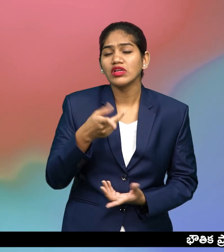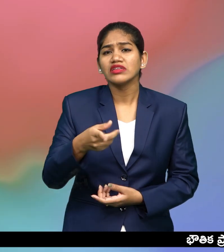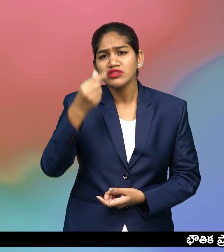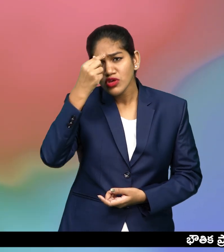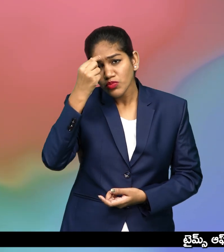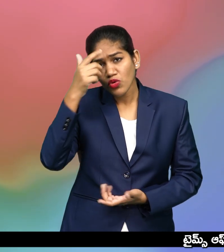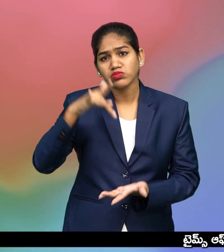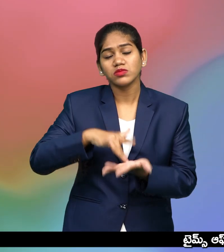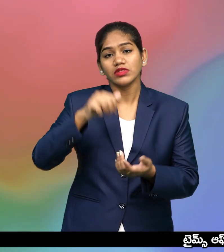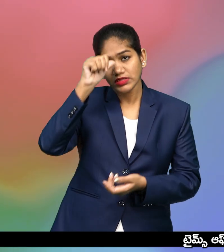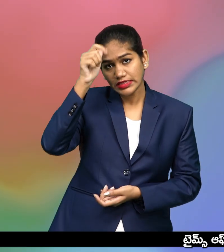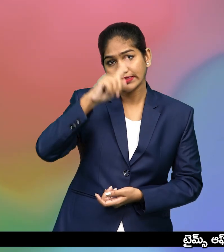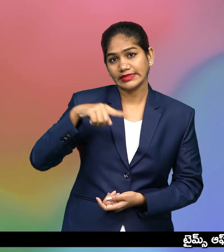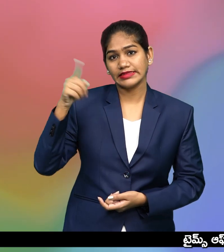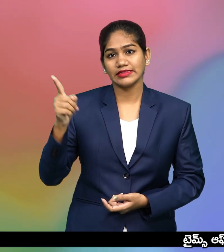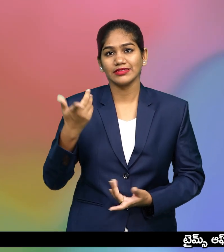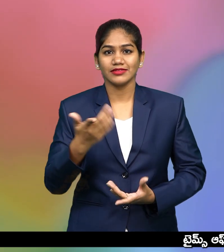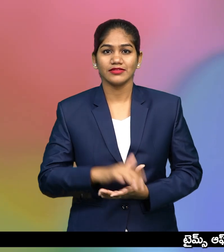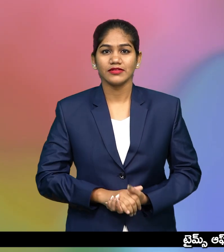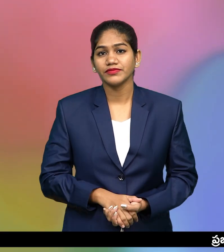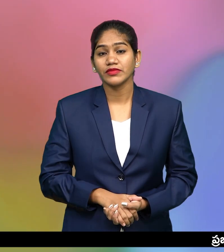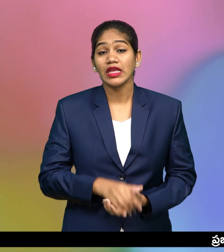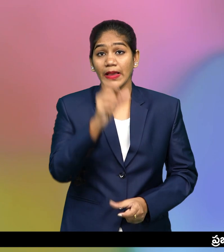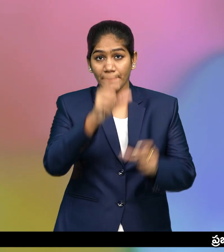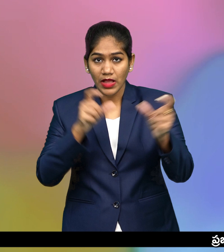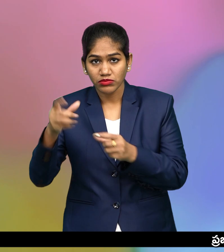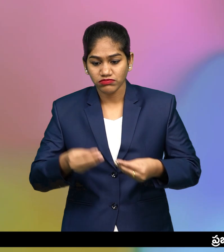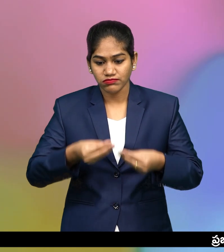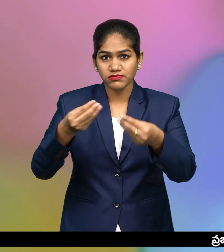ఉందని టైమ్స్ ఆఫ్ ఇండియా నివేదించింది. ప్రజా పంపిణీ వ్యవస్థ.